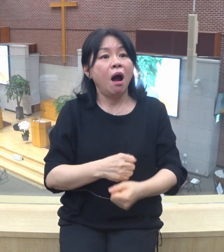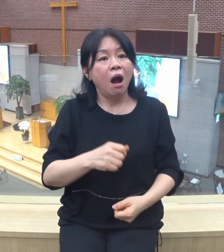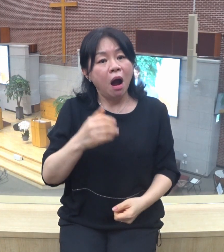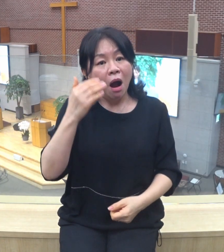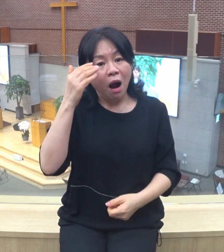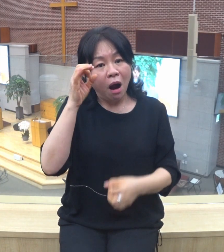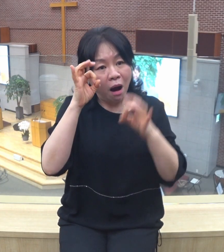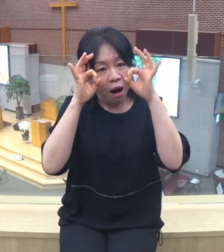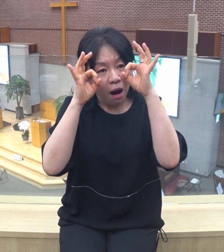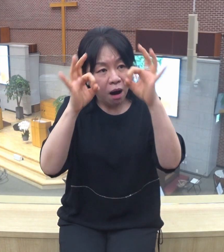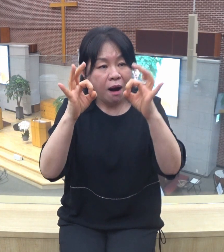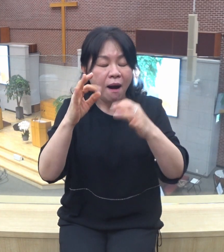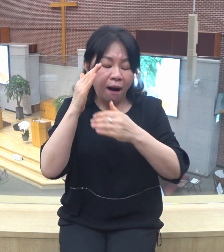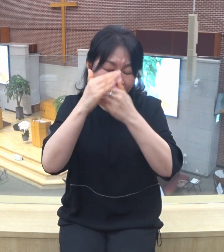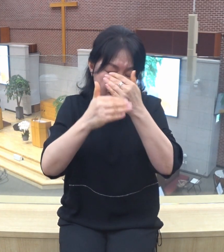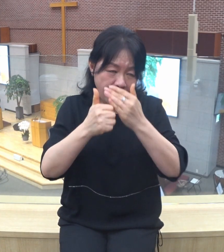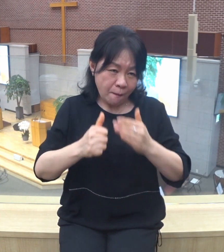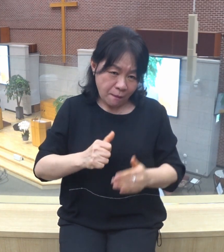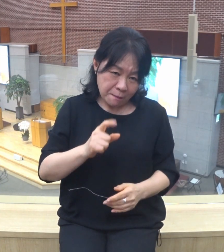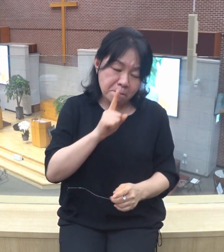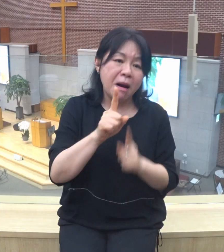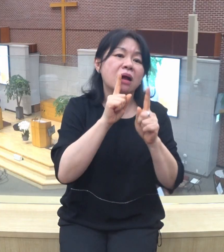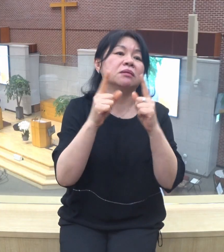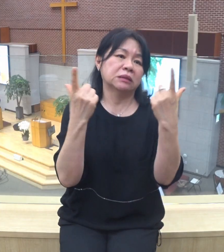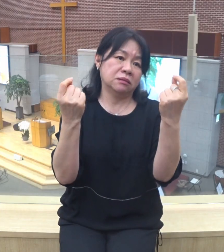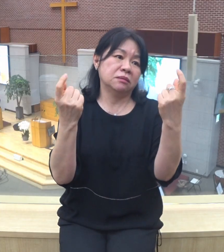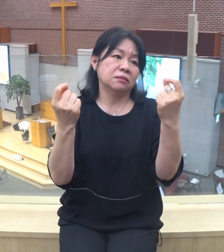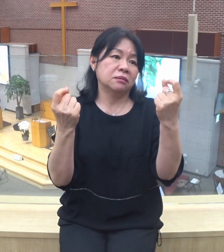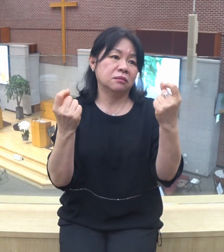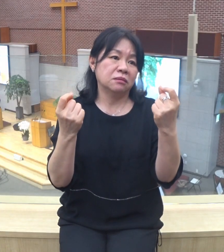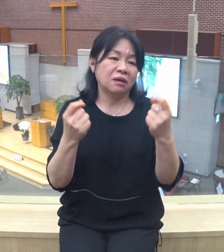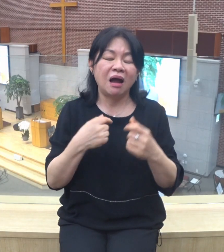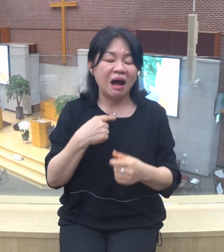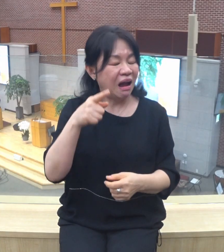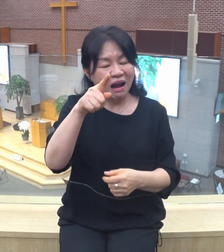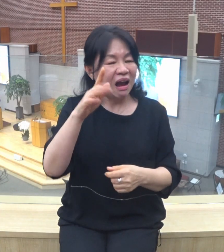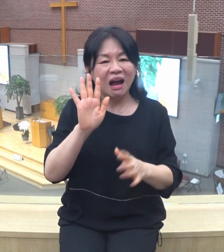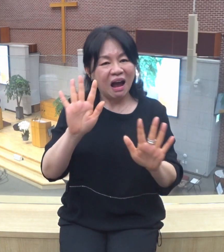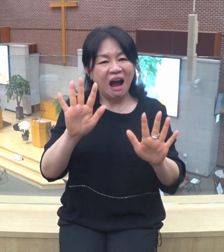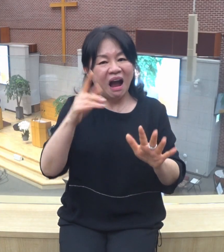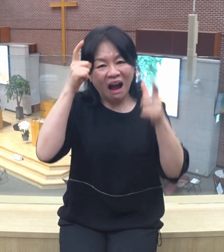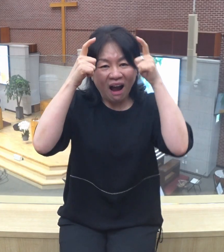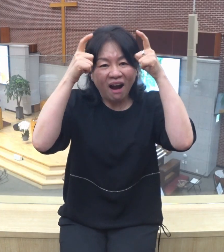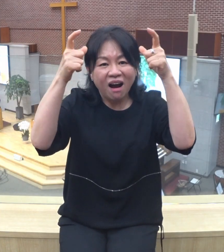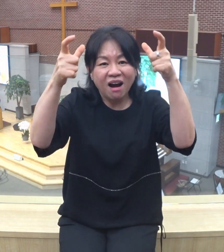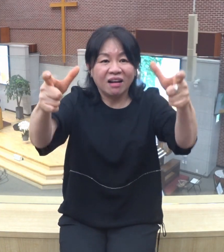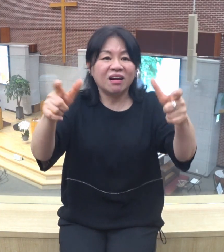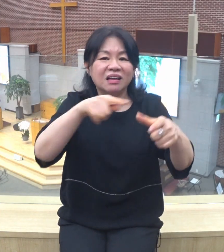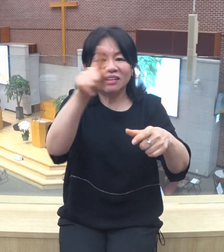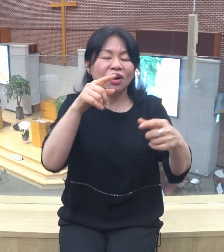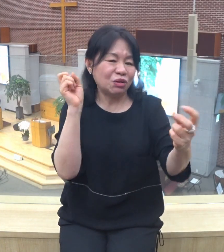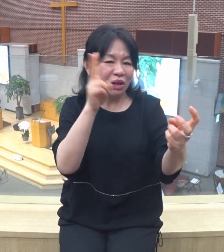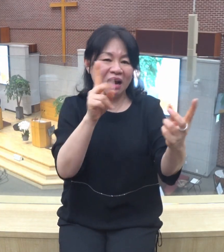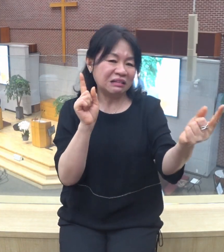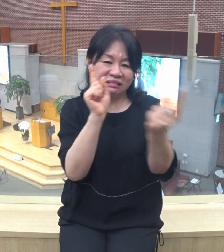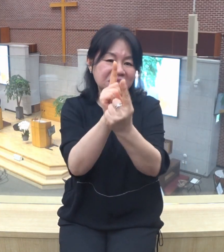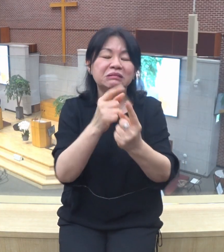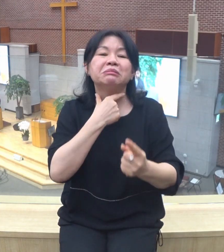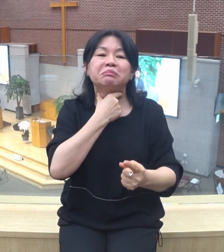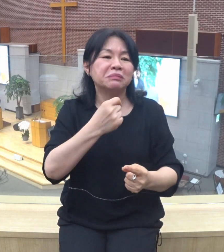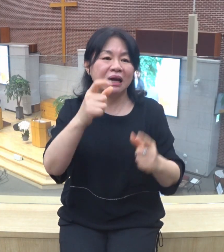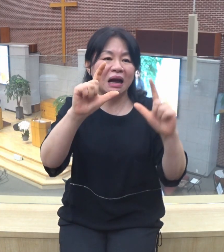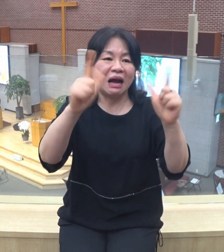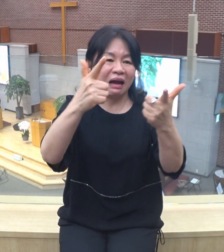우리의 셈법으로 계산하면 이제 내가 너희를 정말 손절하겠다. 이제 너희와 다시는 상관하지 않겠다.